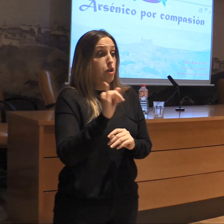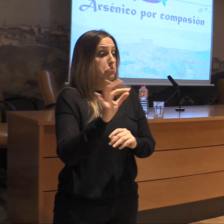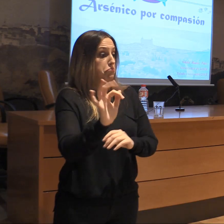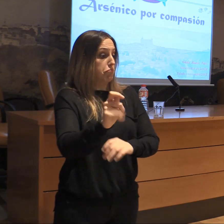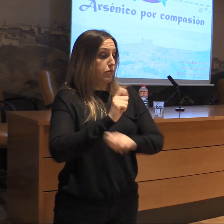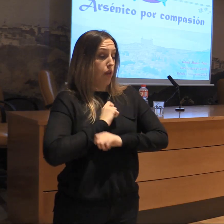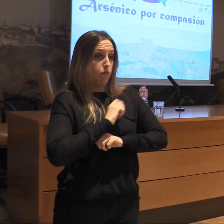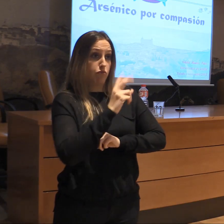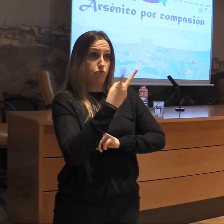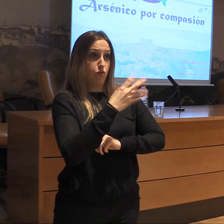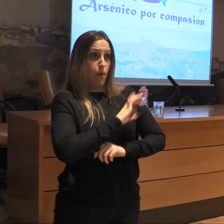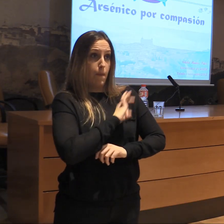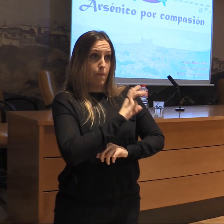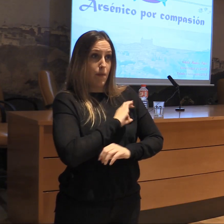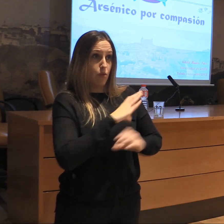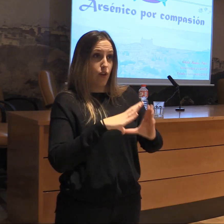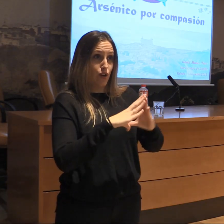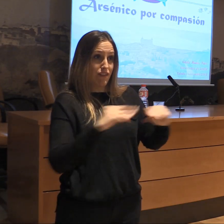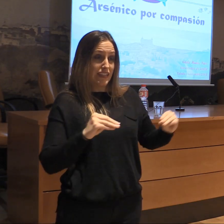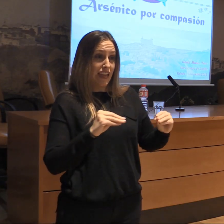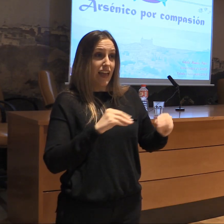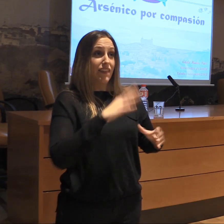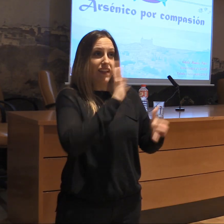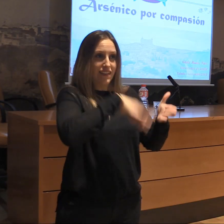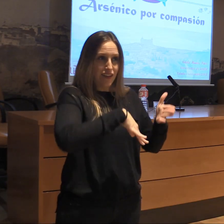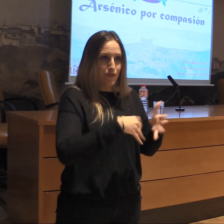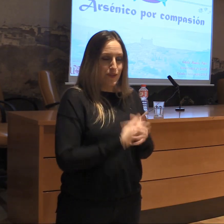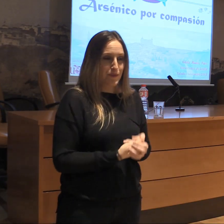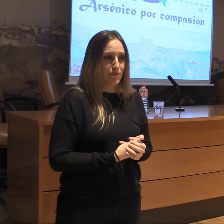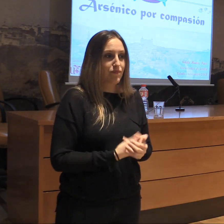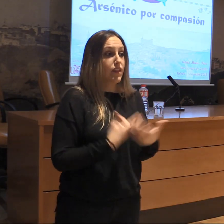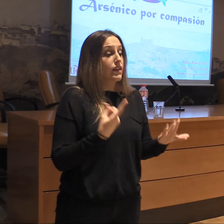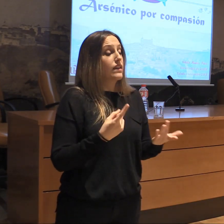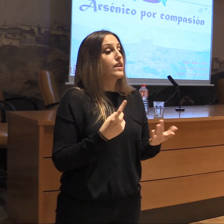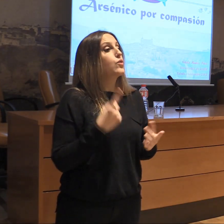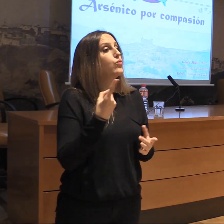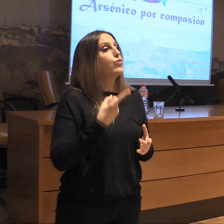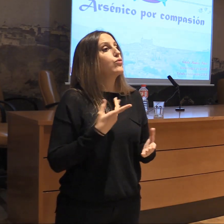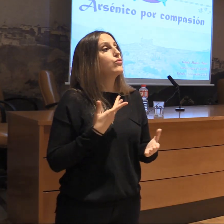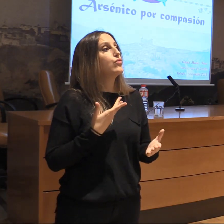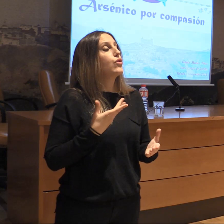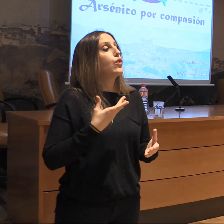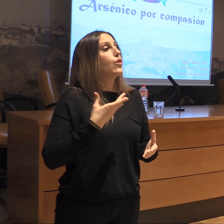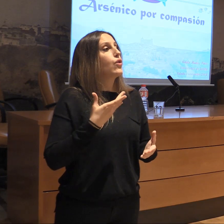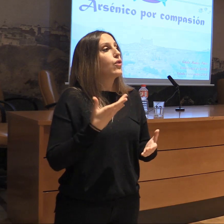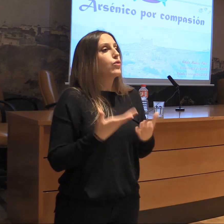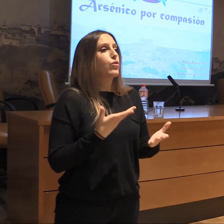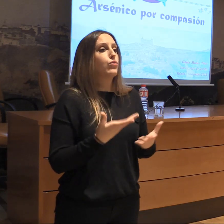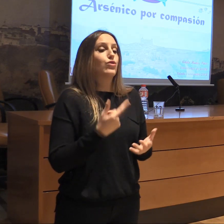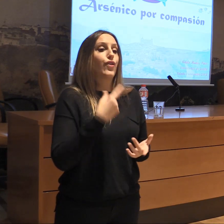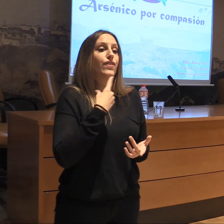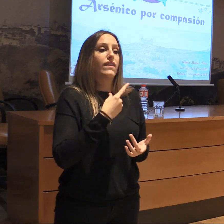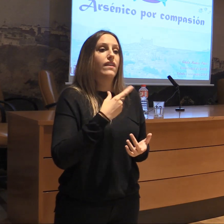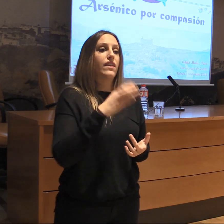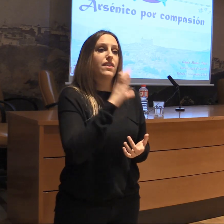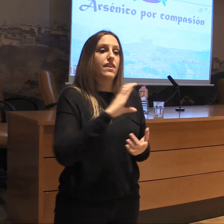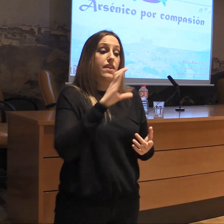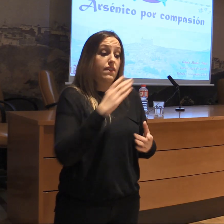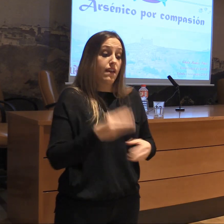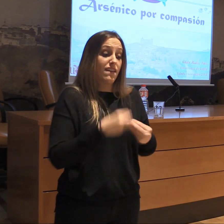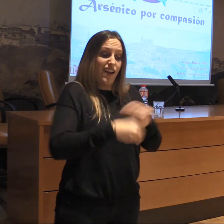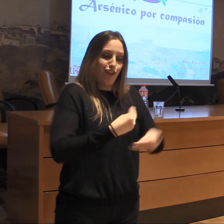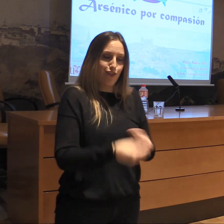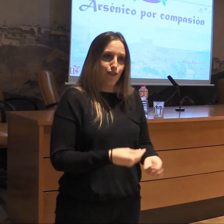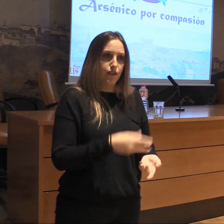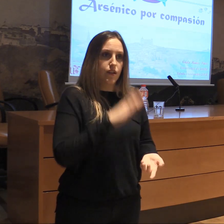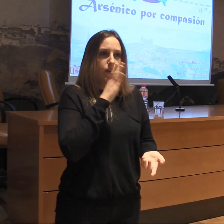de Cataluña y de un concurso internacional que es Ciencia en Acción. Un concurso también muy, muy bonito, porque recoge el esfuerzo